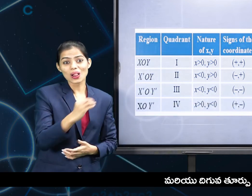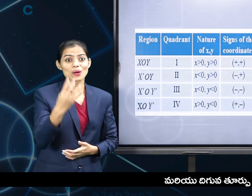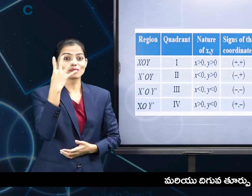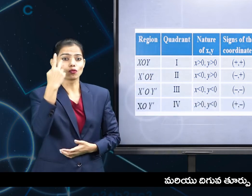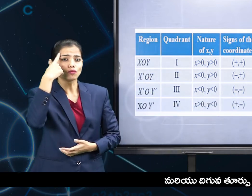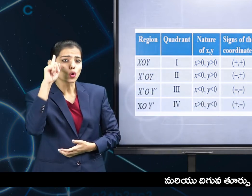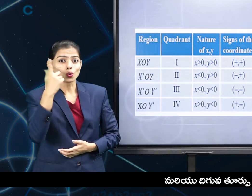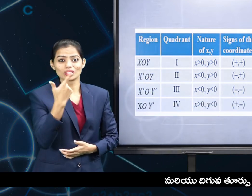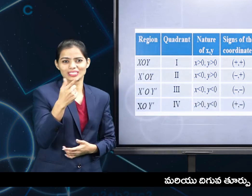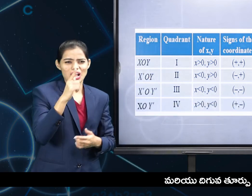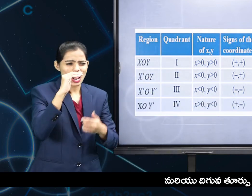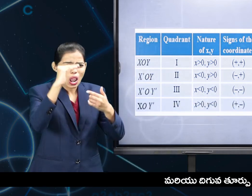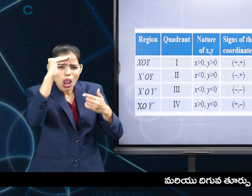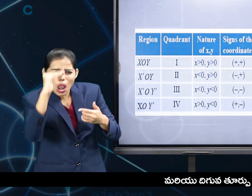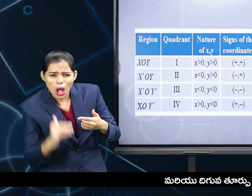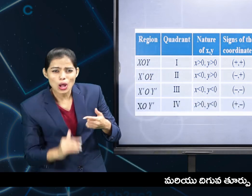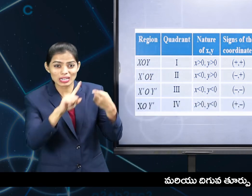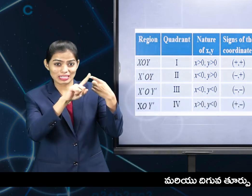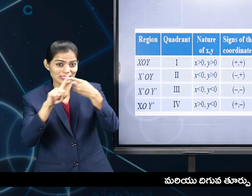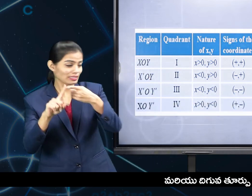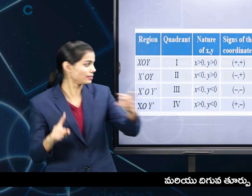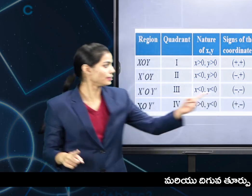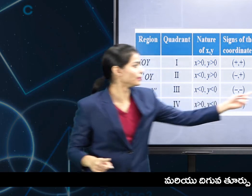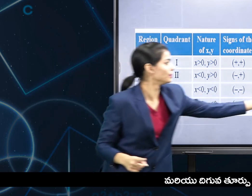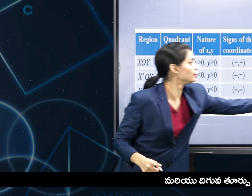మరియు దిగువ తూర్పు వైపుకు 4.